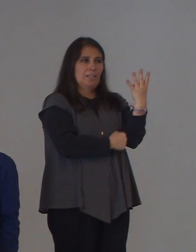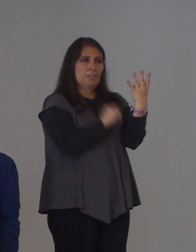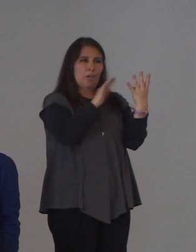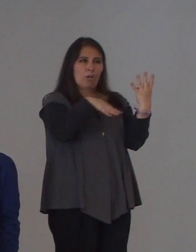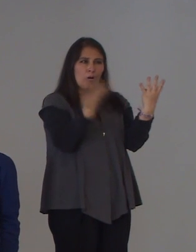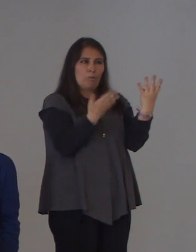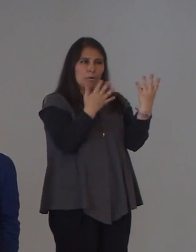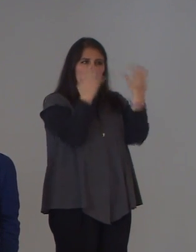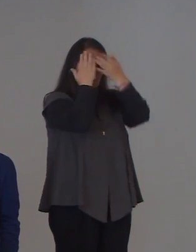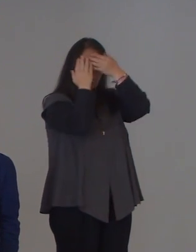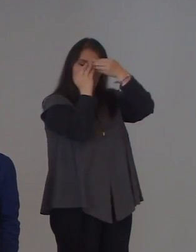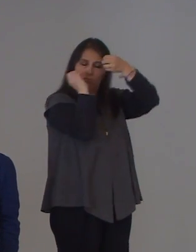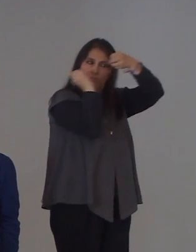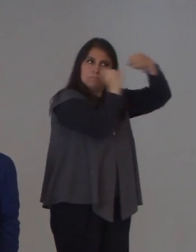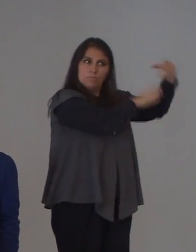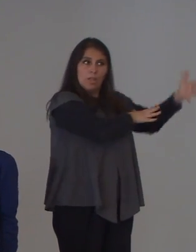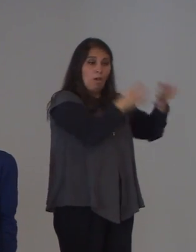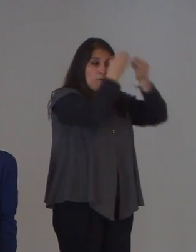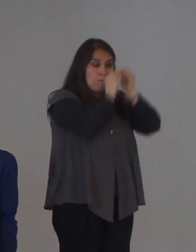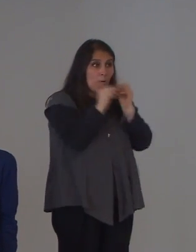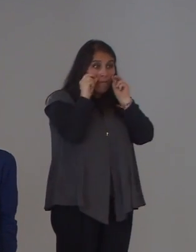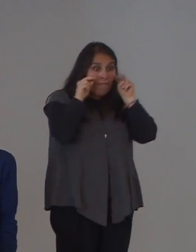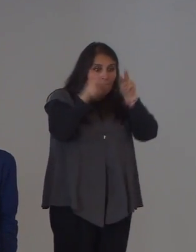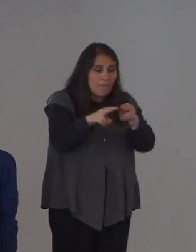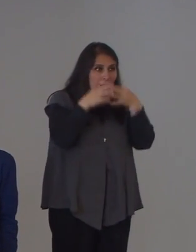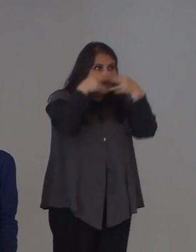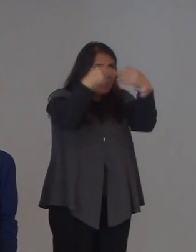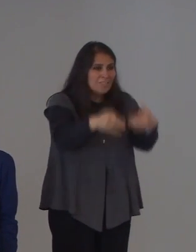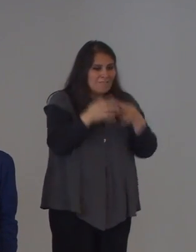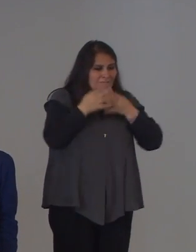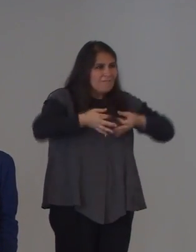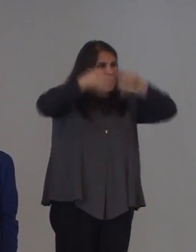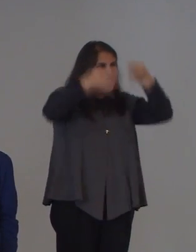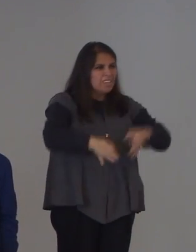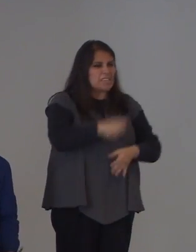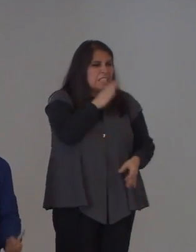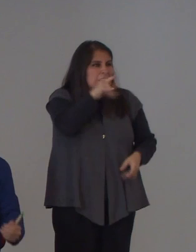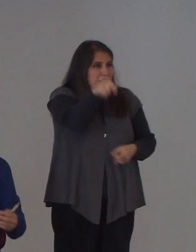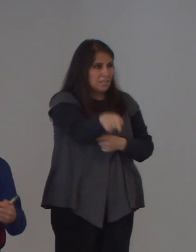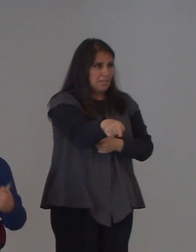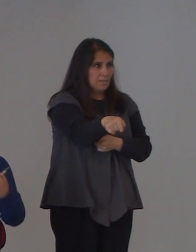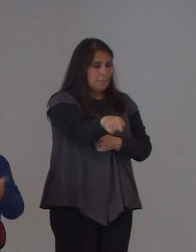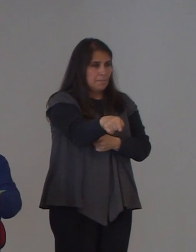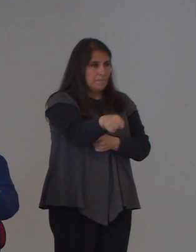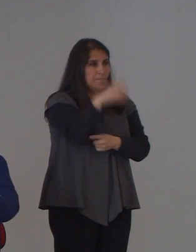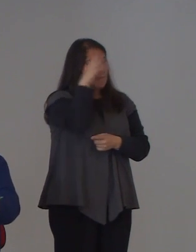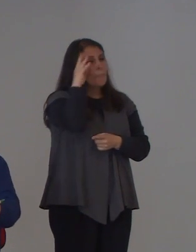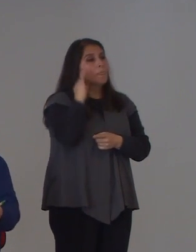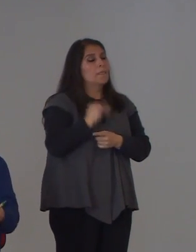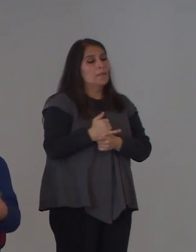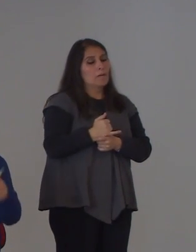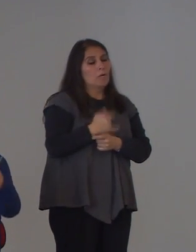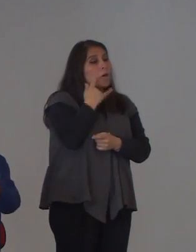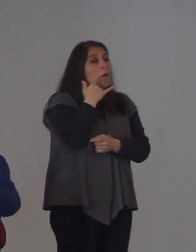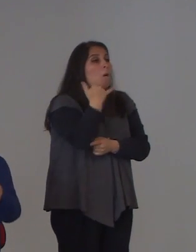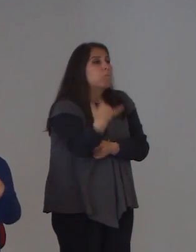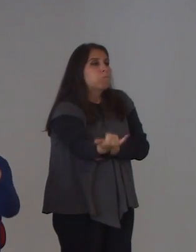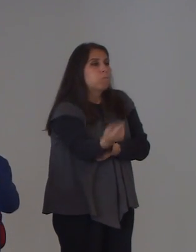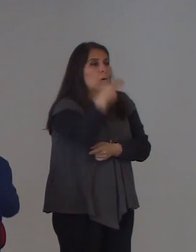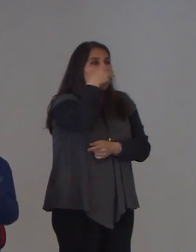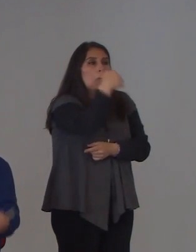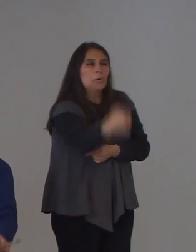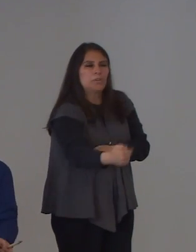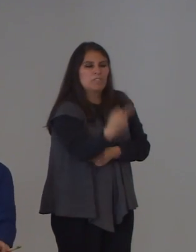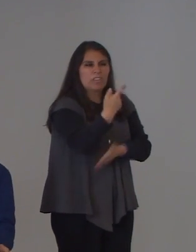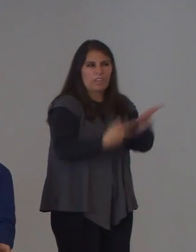la mirada, la manera de poder mirar a ese niño que no que es, sino que hay en el niño, ¿no? En esta